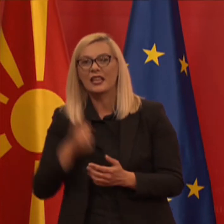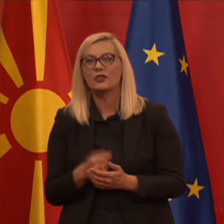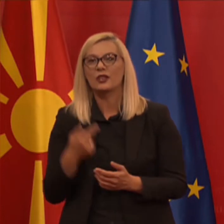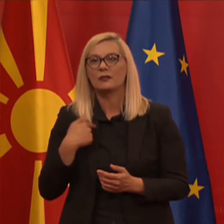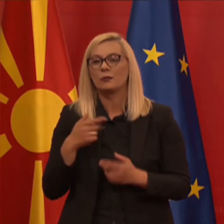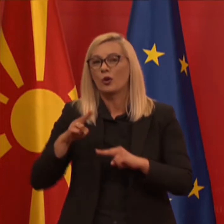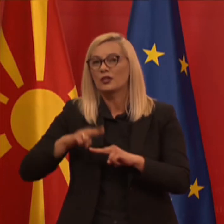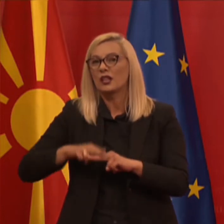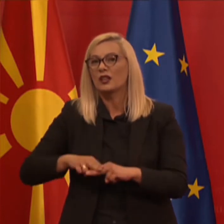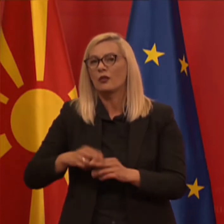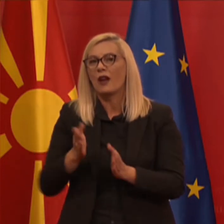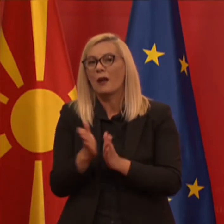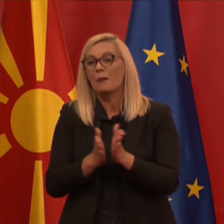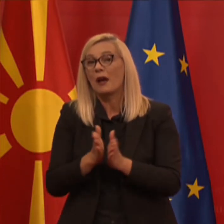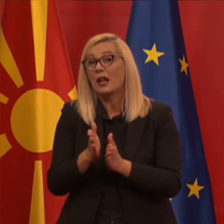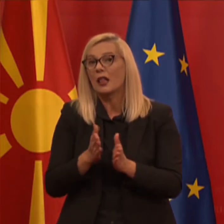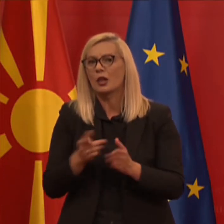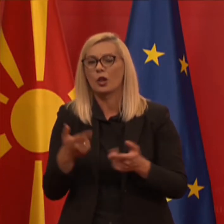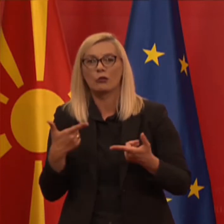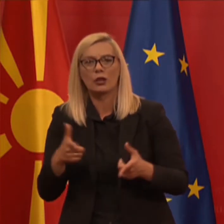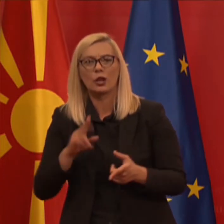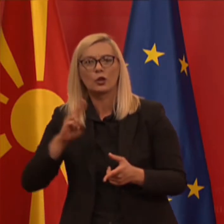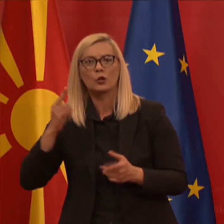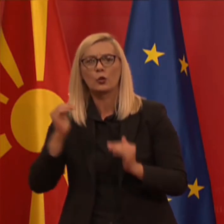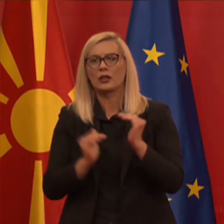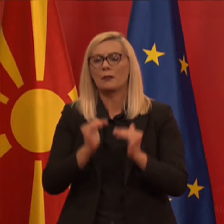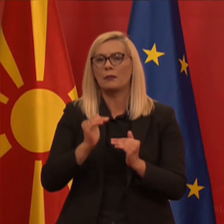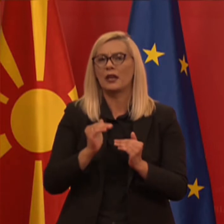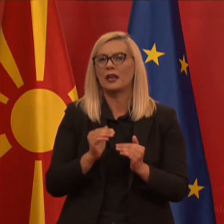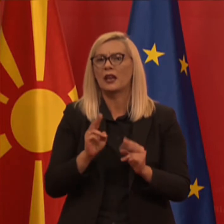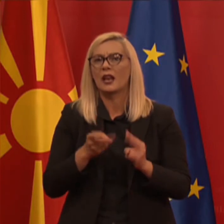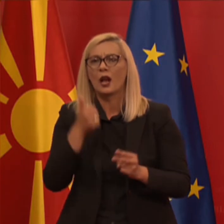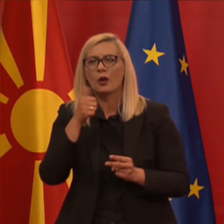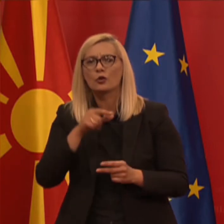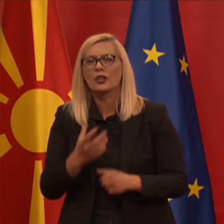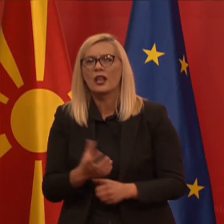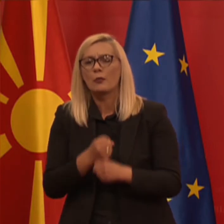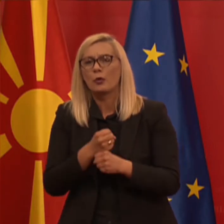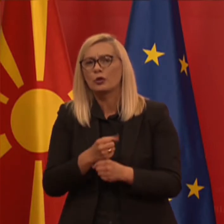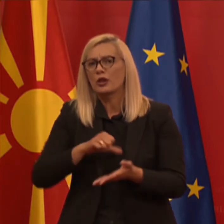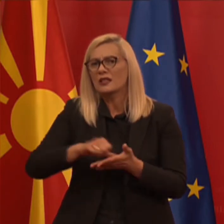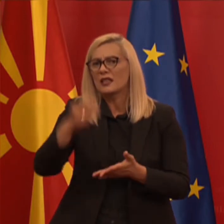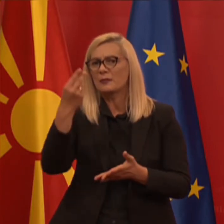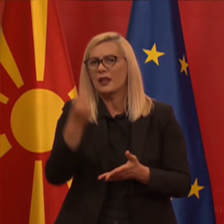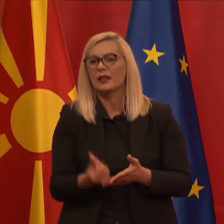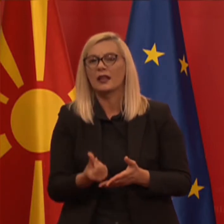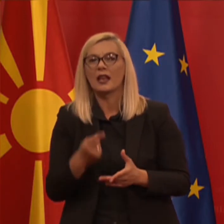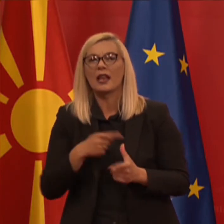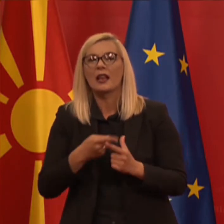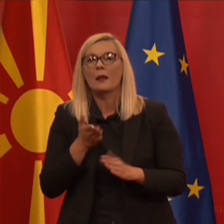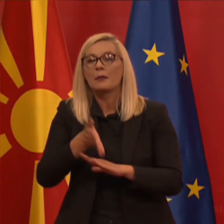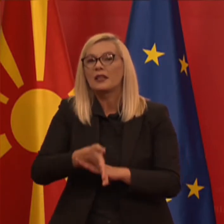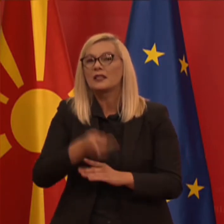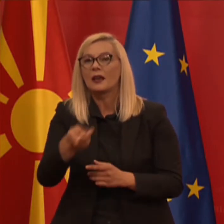им остануваат паралелно на располагање и другите мерки, како оние за поддршка за исплата на платите или пристапот до